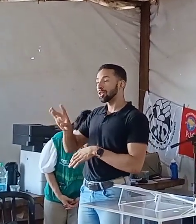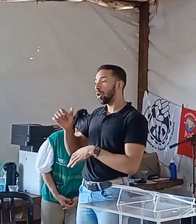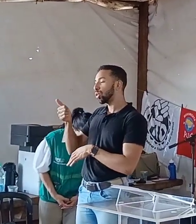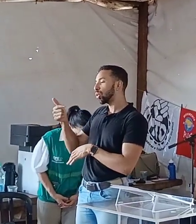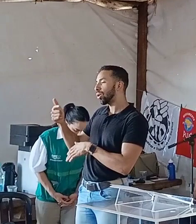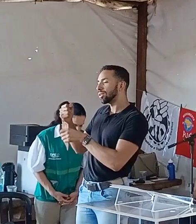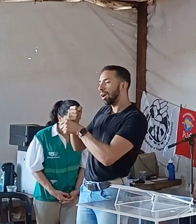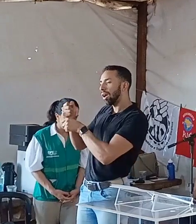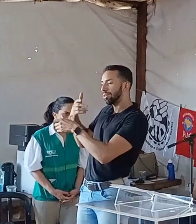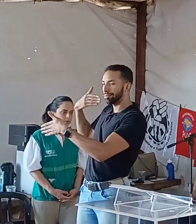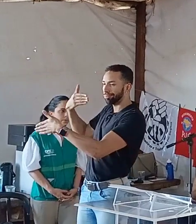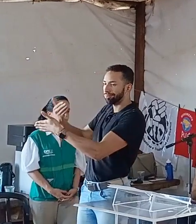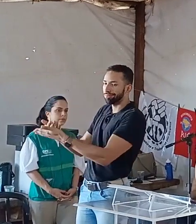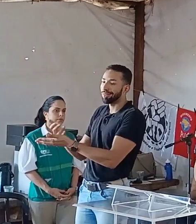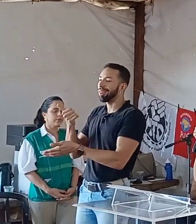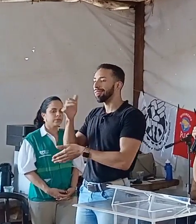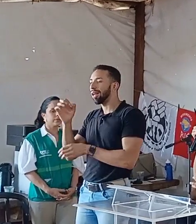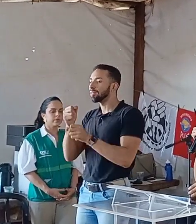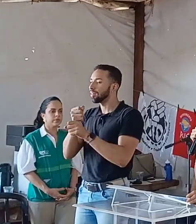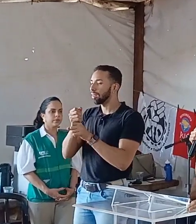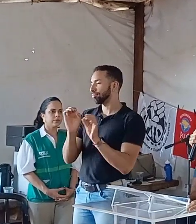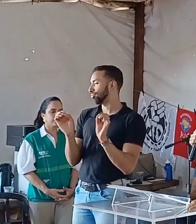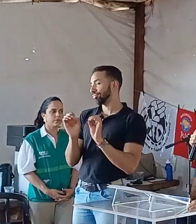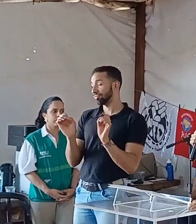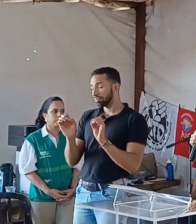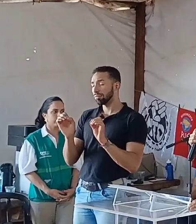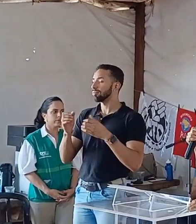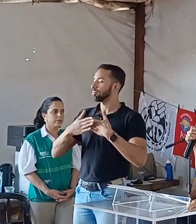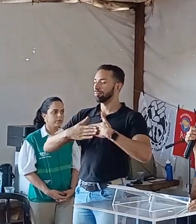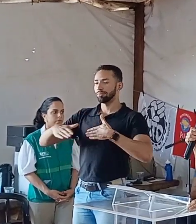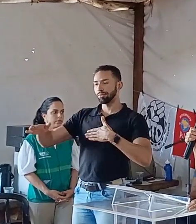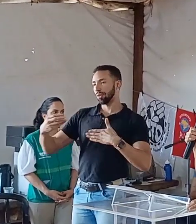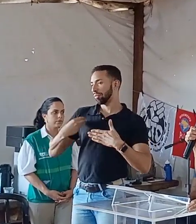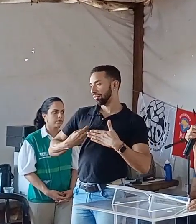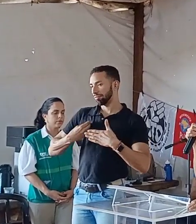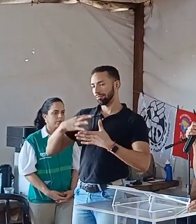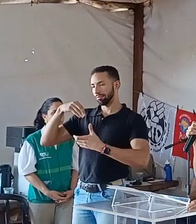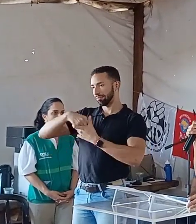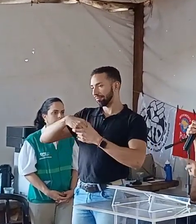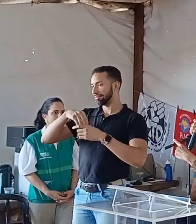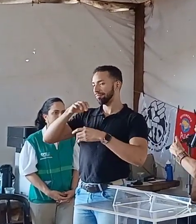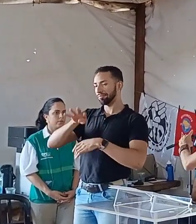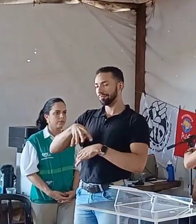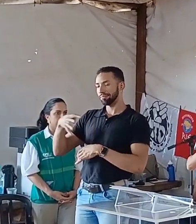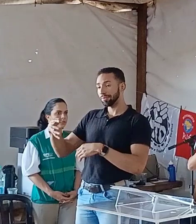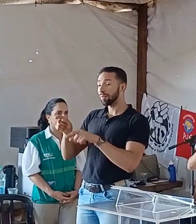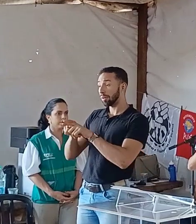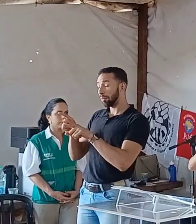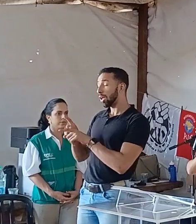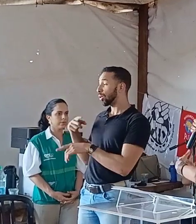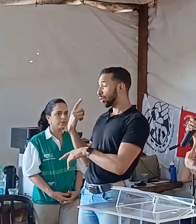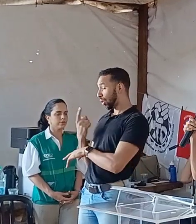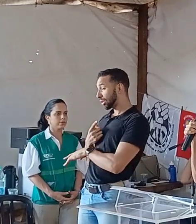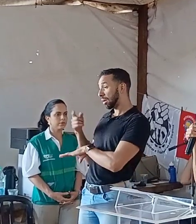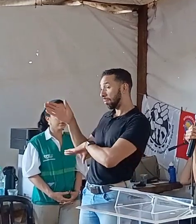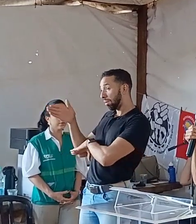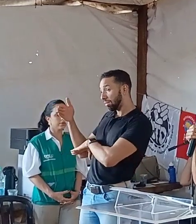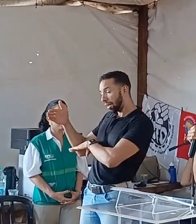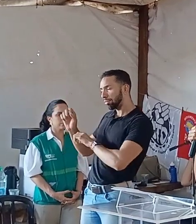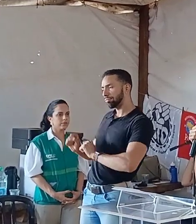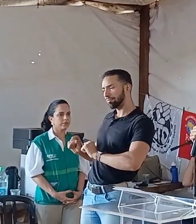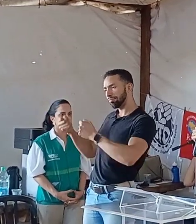anos atrás, de 10 anos atrás, é pauta que continua na nossa agenda, que continua nas nossas bandeiras,